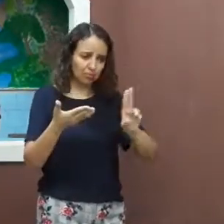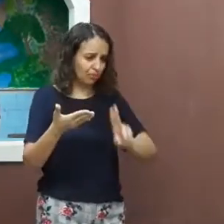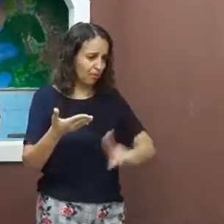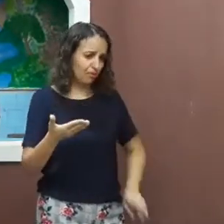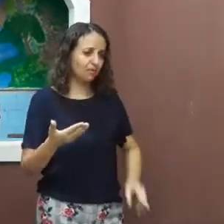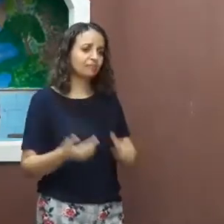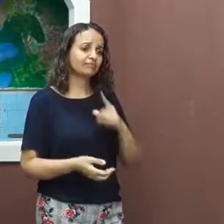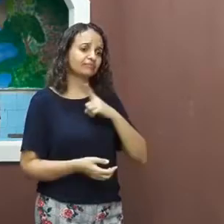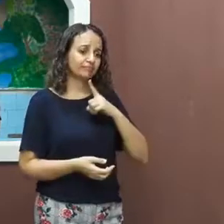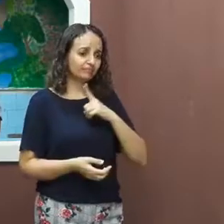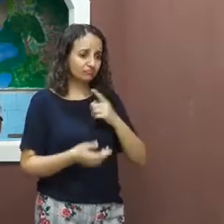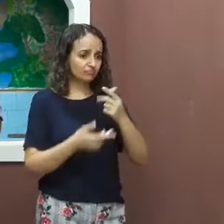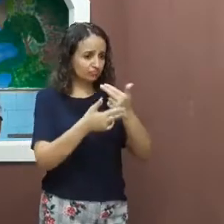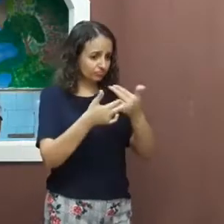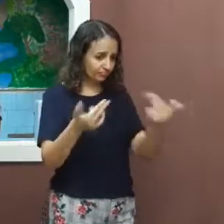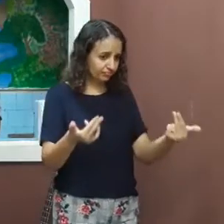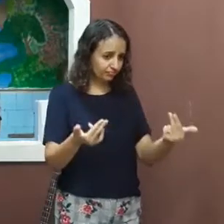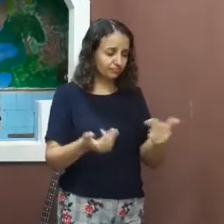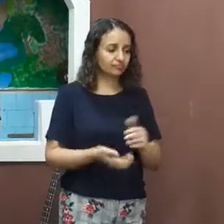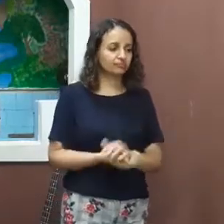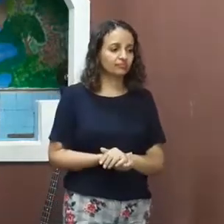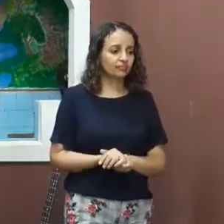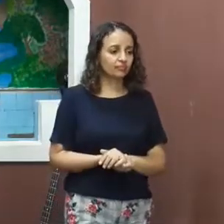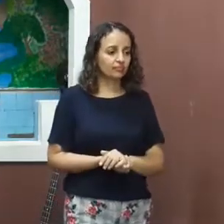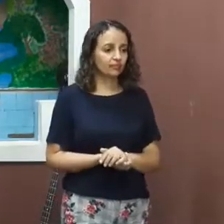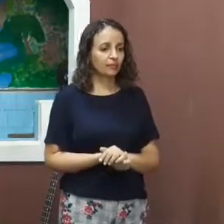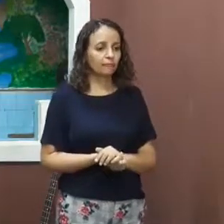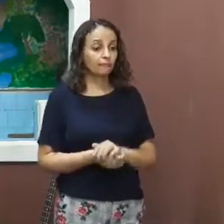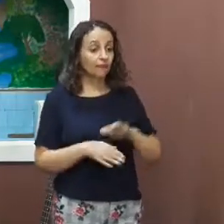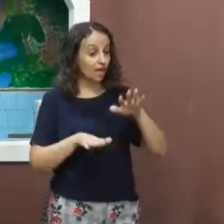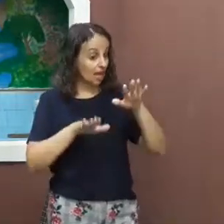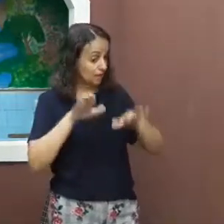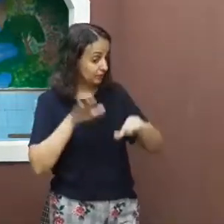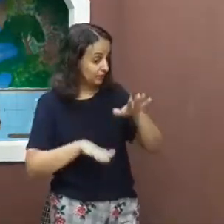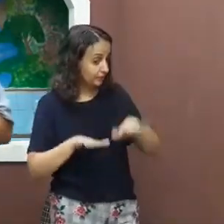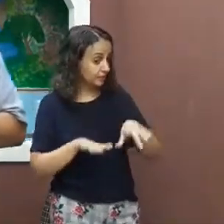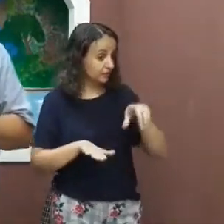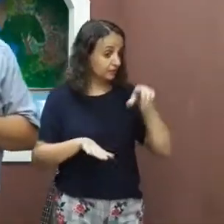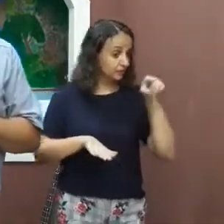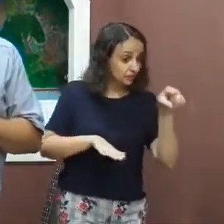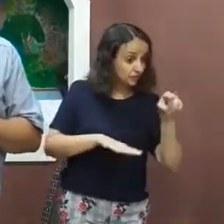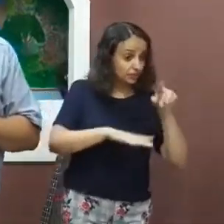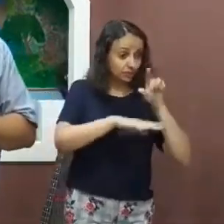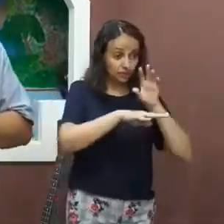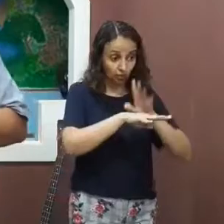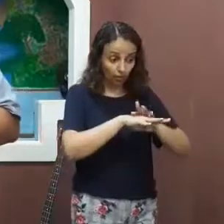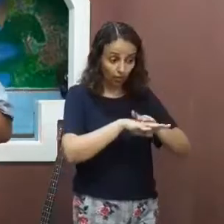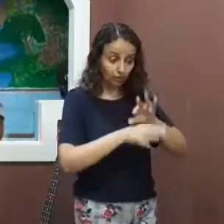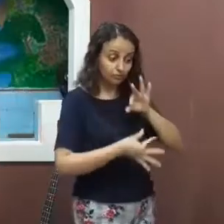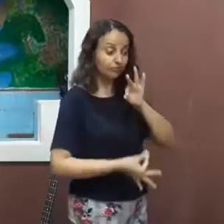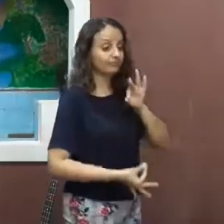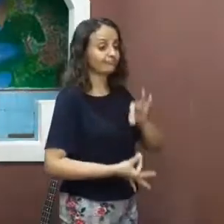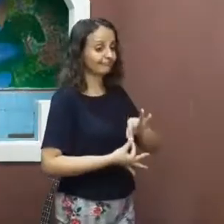falar tantas coisas, mas talvez o seu adoecimento seja